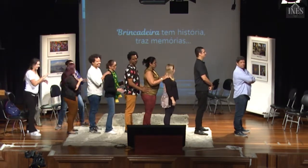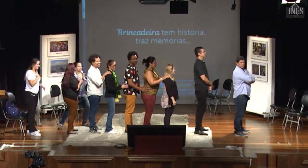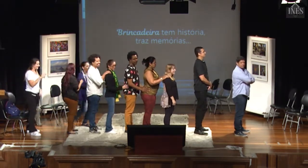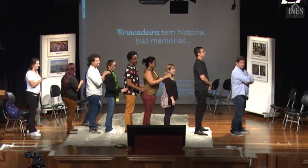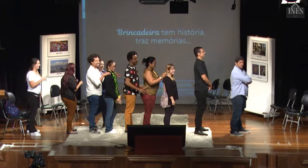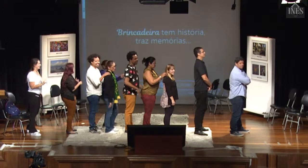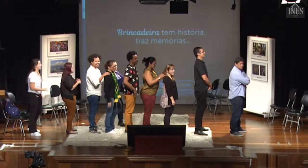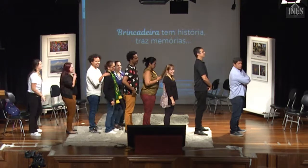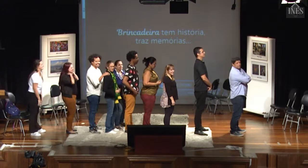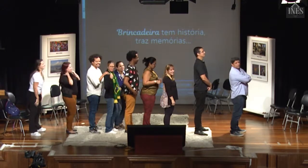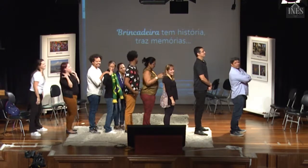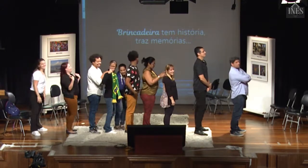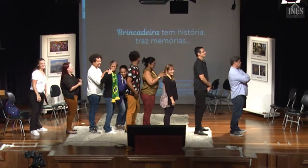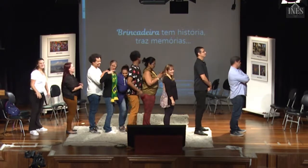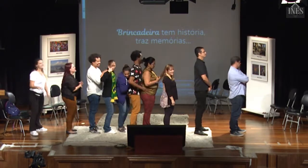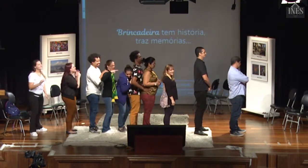Eu vou explicar a brincadeira.